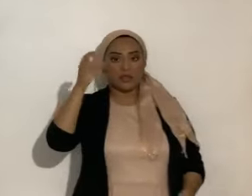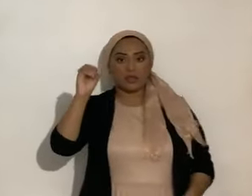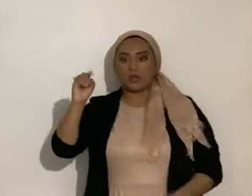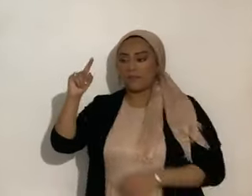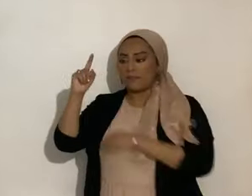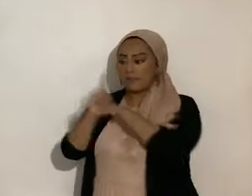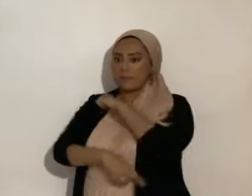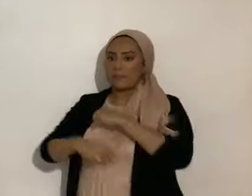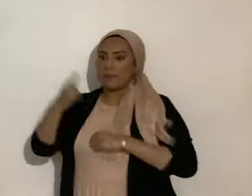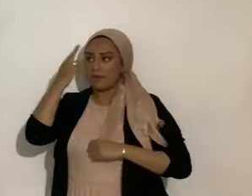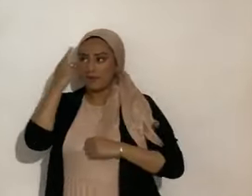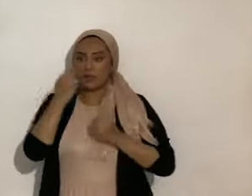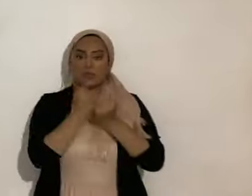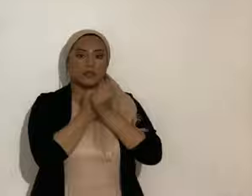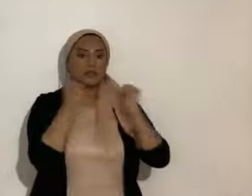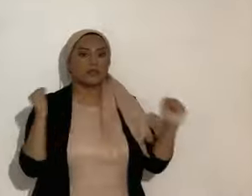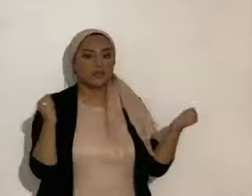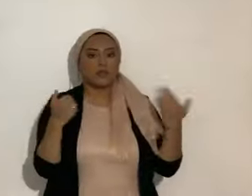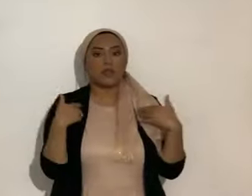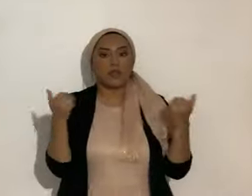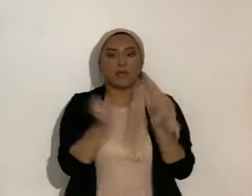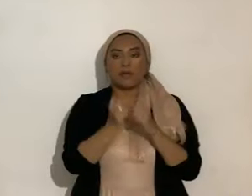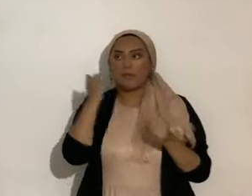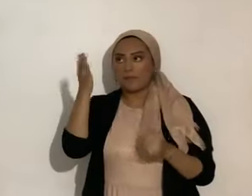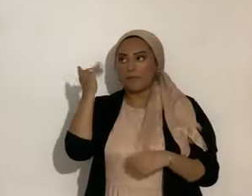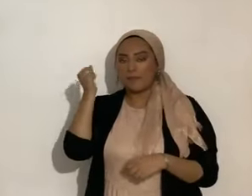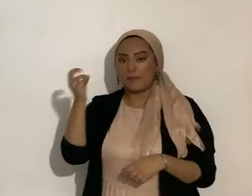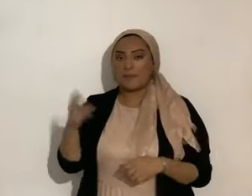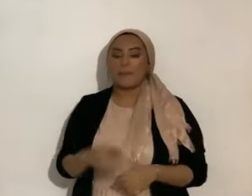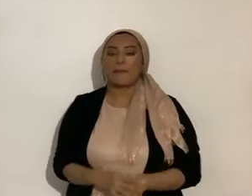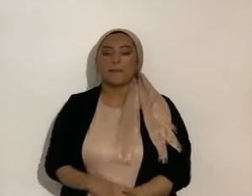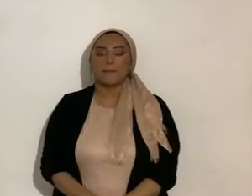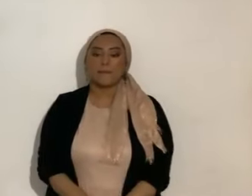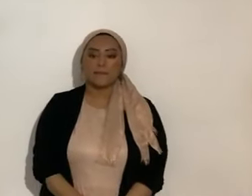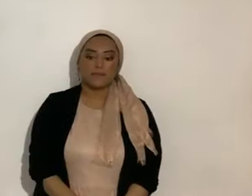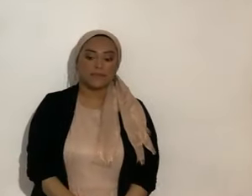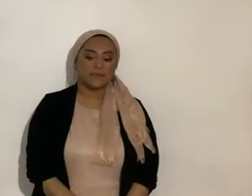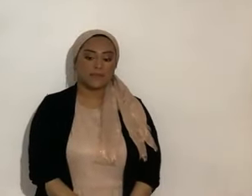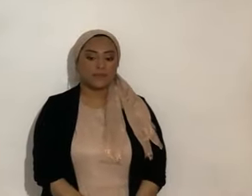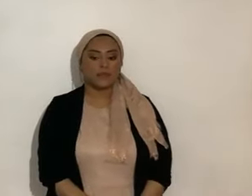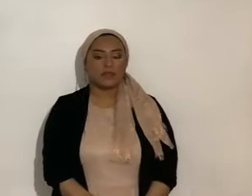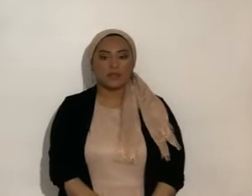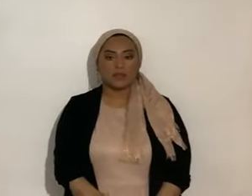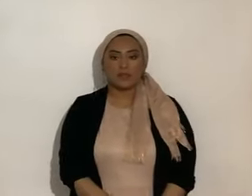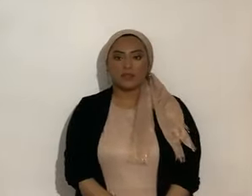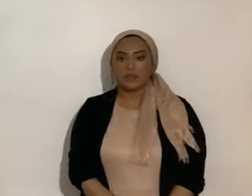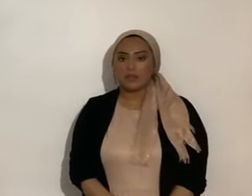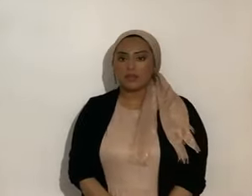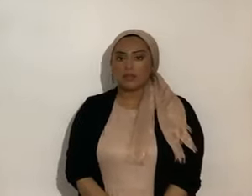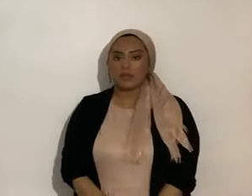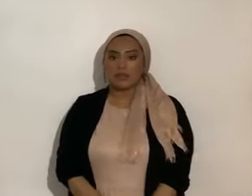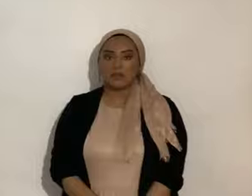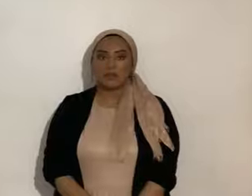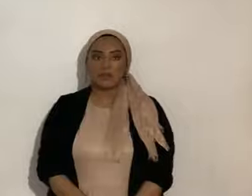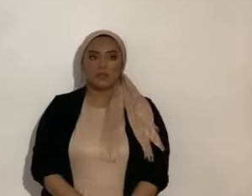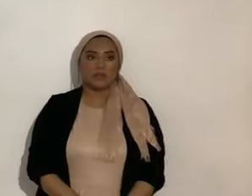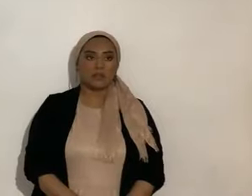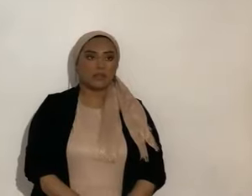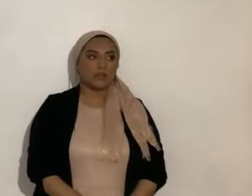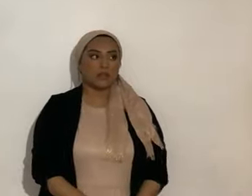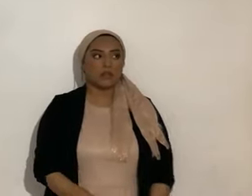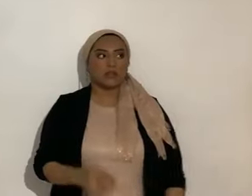la razón salva, porque se está en Yahshua, es a lo que me refiero. Ahora, la razón, estar en